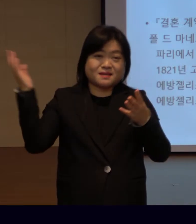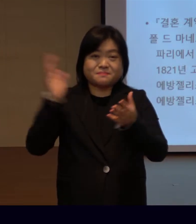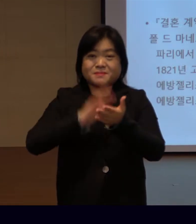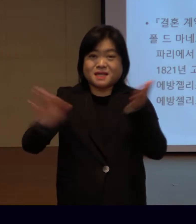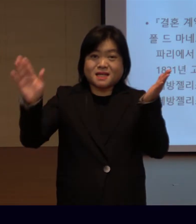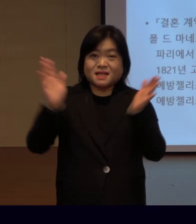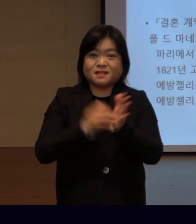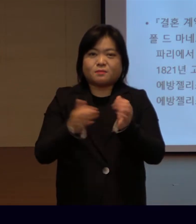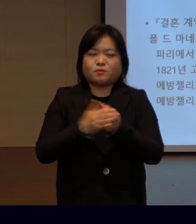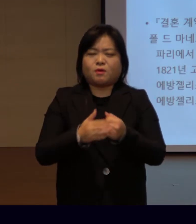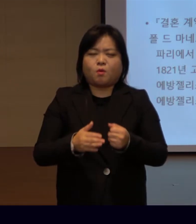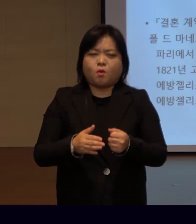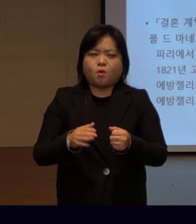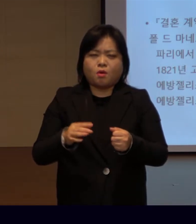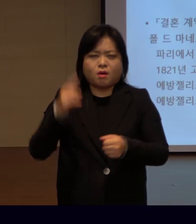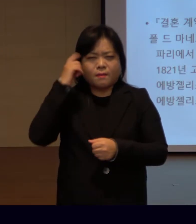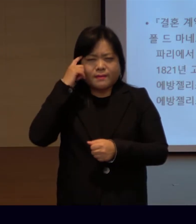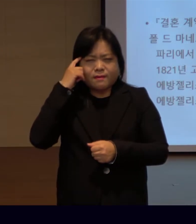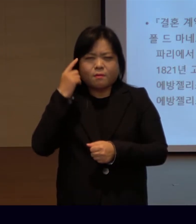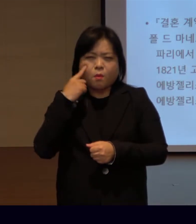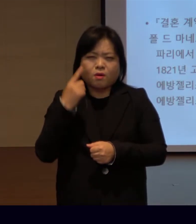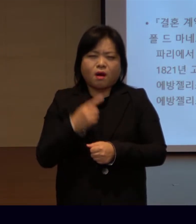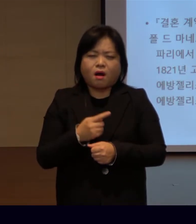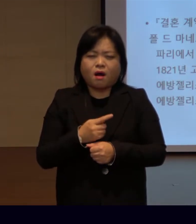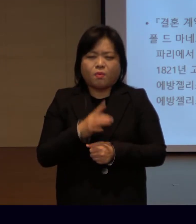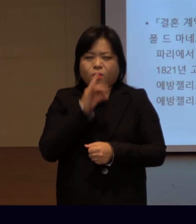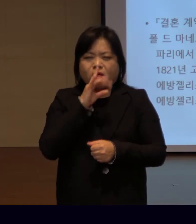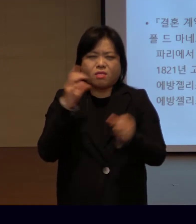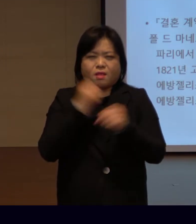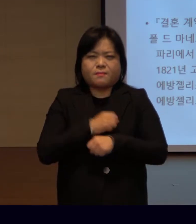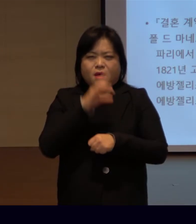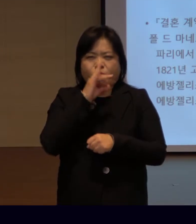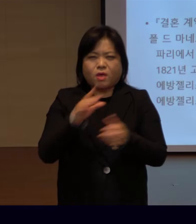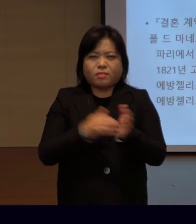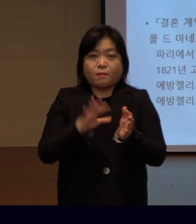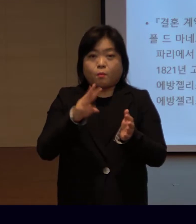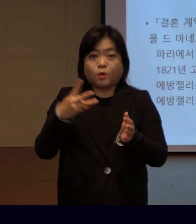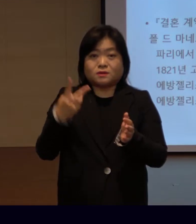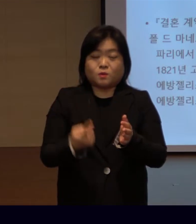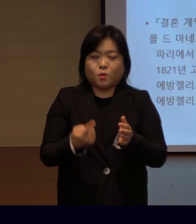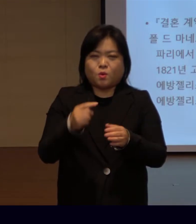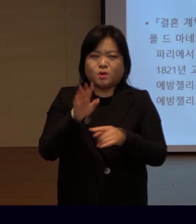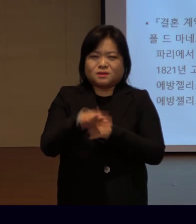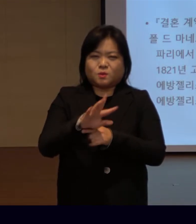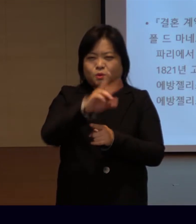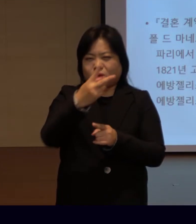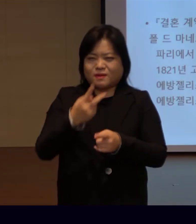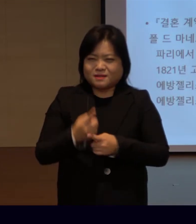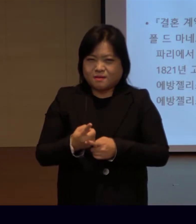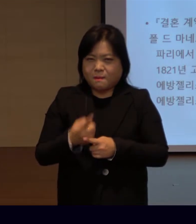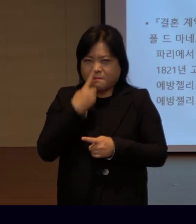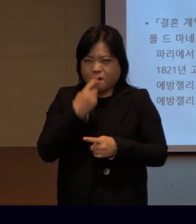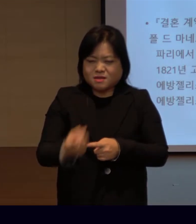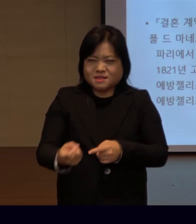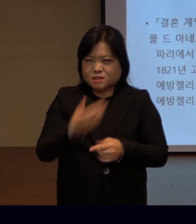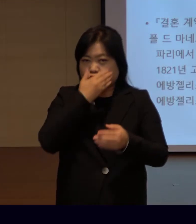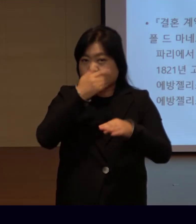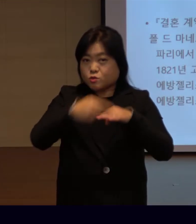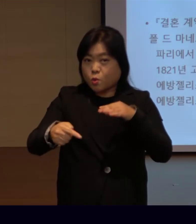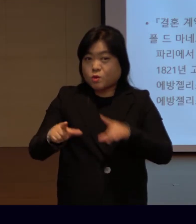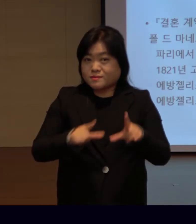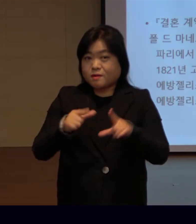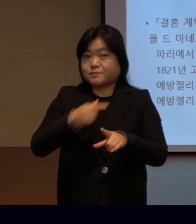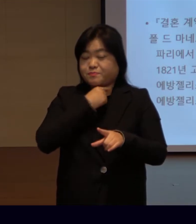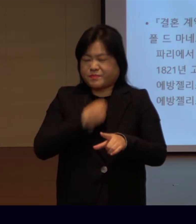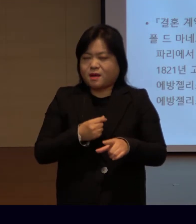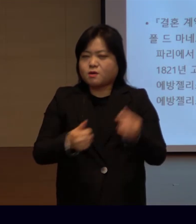안 되겠어. 나도 보르도에 돌아가서 나의 남은 재산으로 시골을 아주 멋진 귀족으로 살겠어.